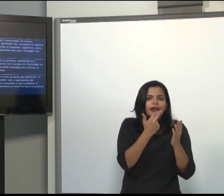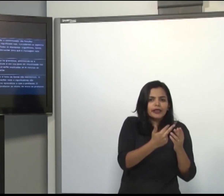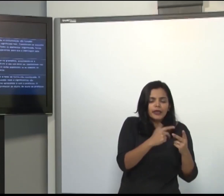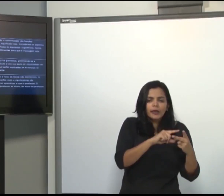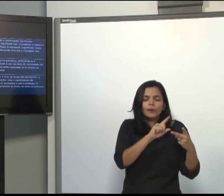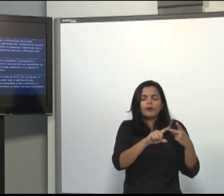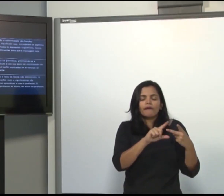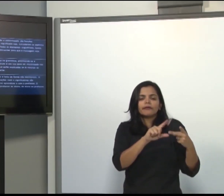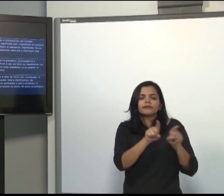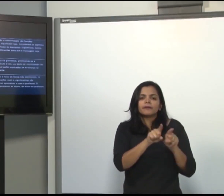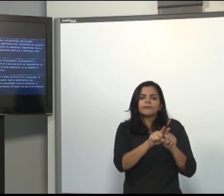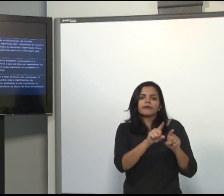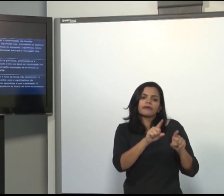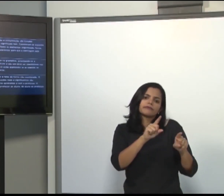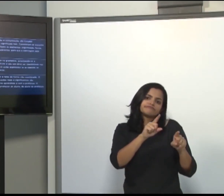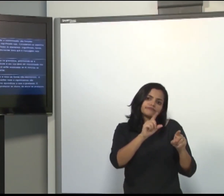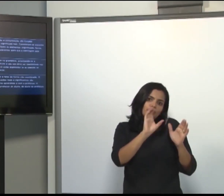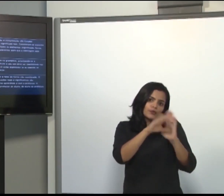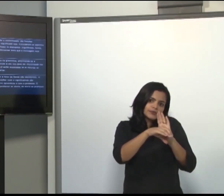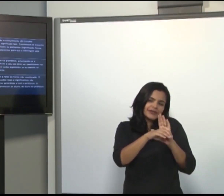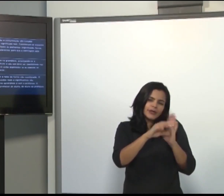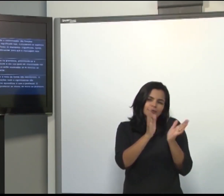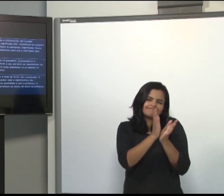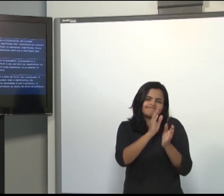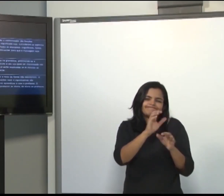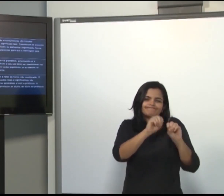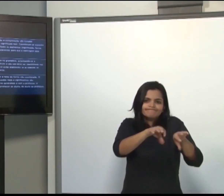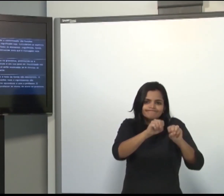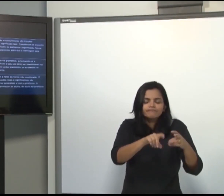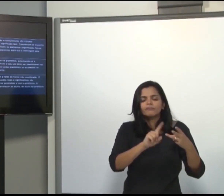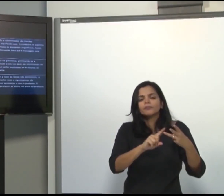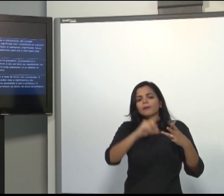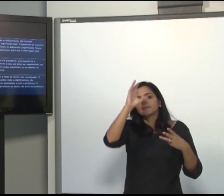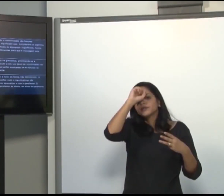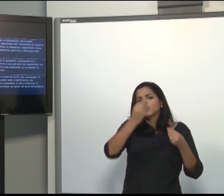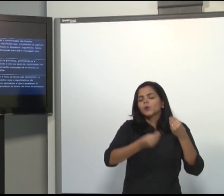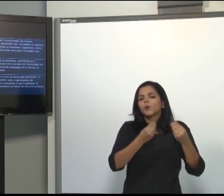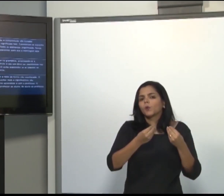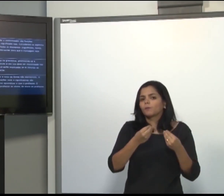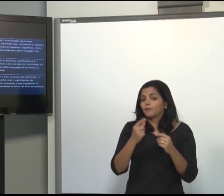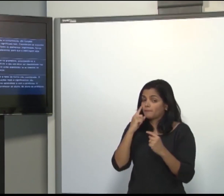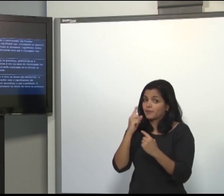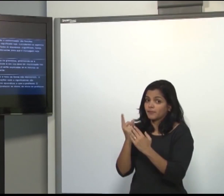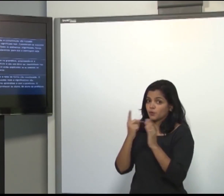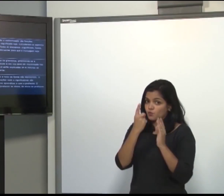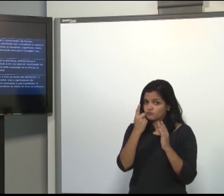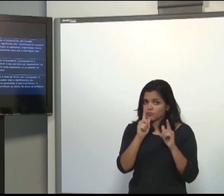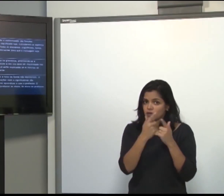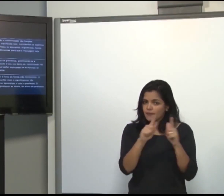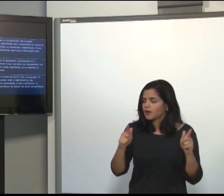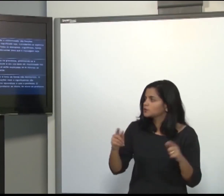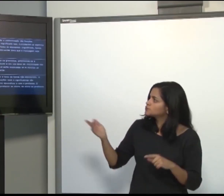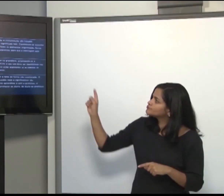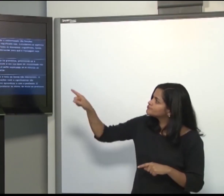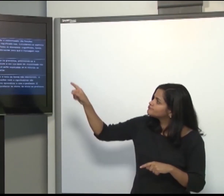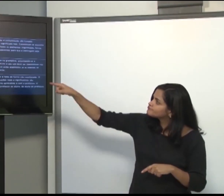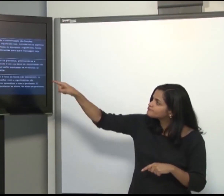são diferentes. O processo de ensino. Percebam, elencamos aqui as